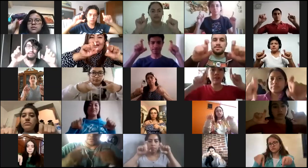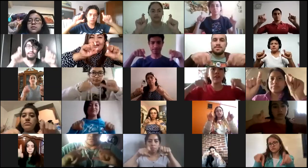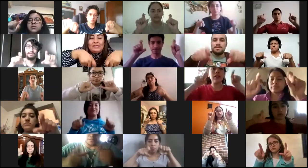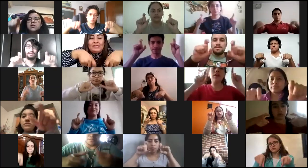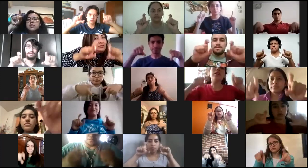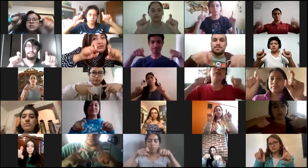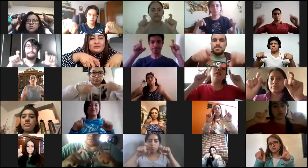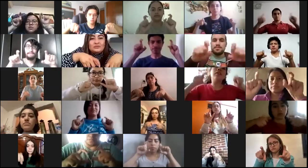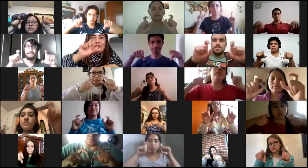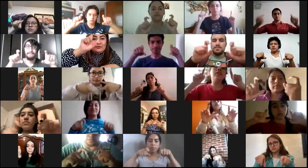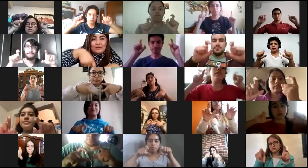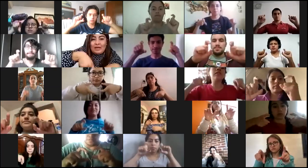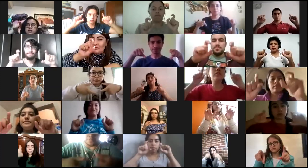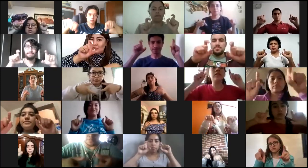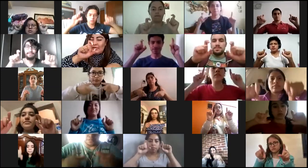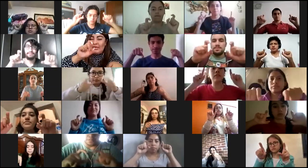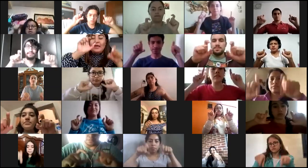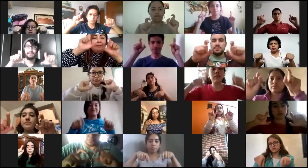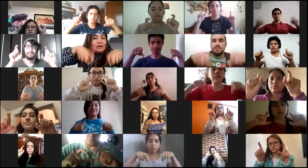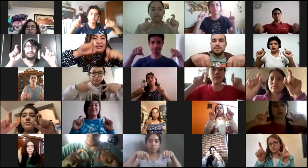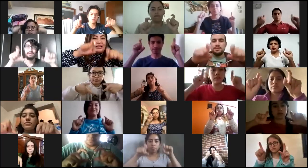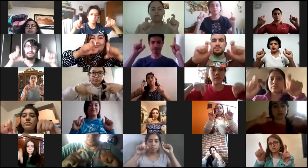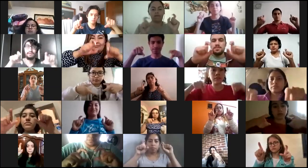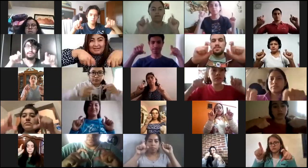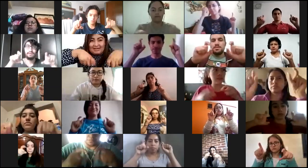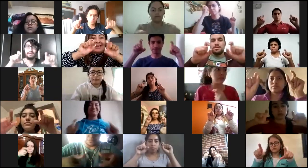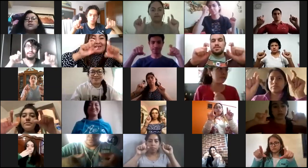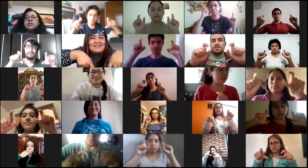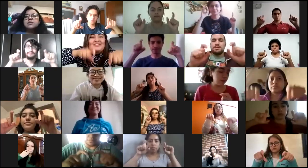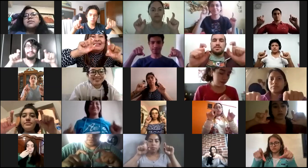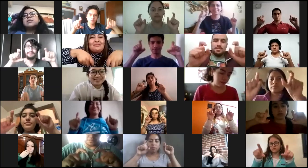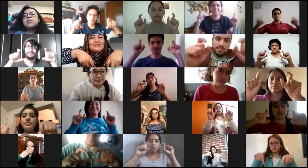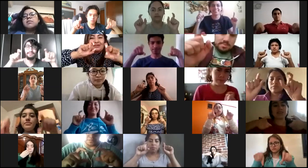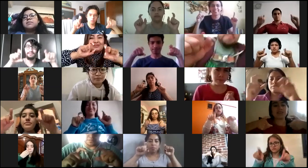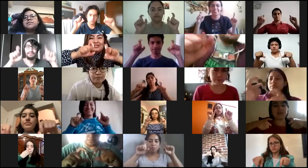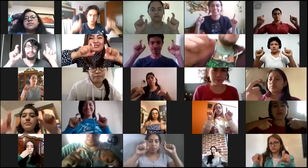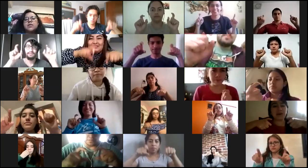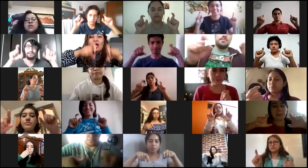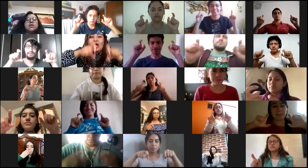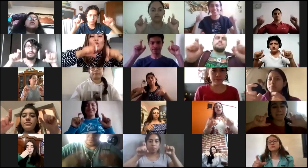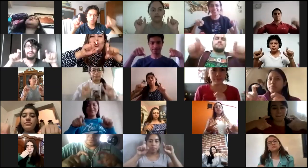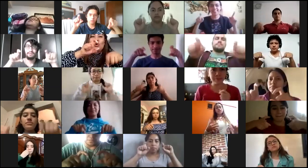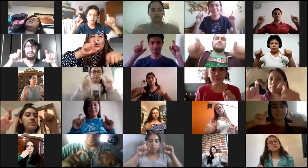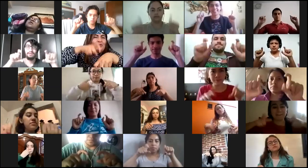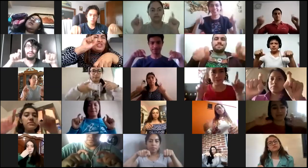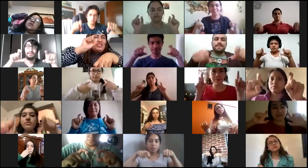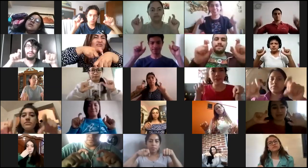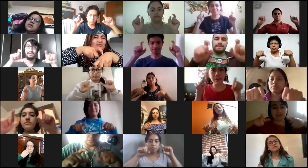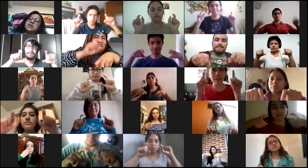Recuerden que solo son dos movimientos, baja, sube. Pero ahorita, para que quede bien definido, vamos a hacerlo muchas veces. Q es como un pollito.